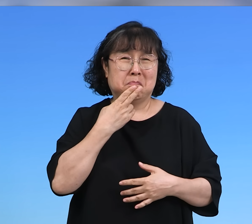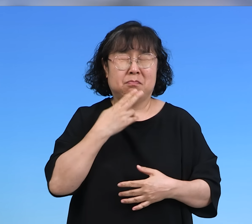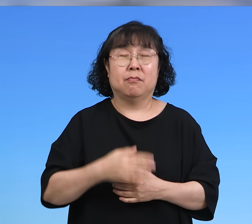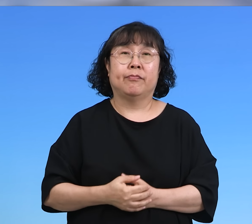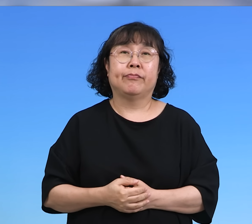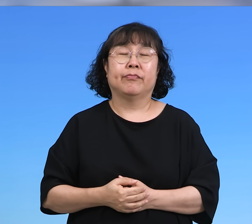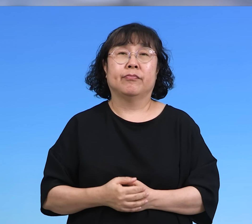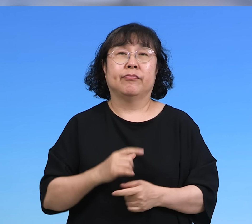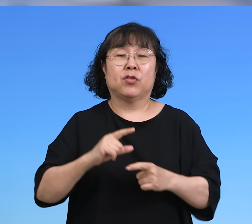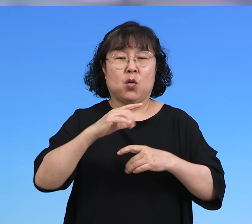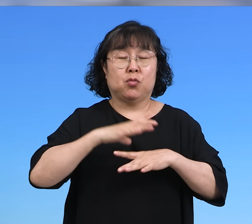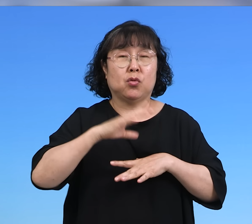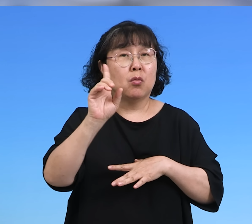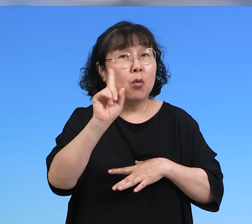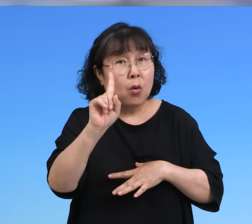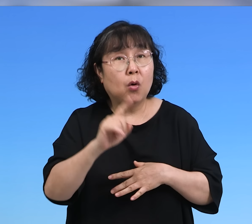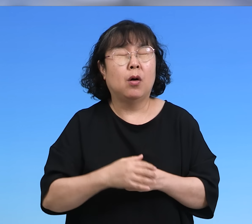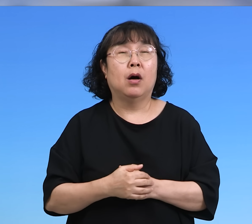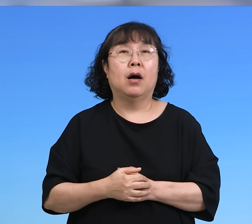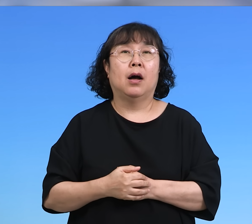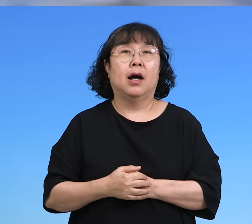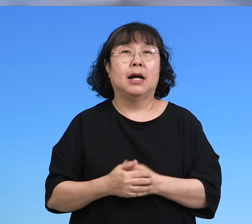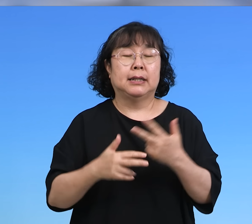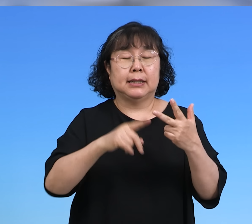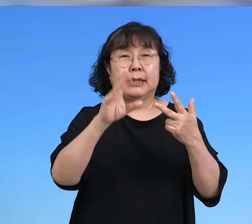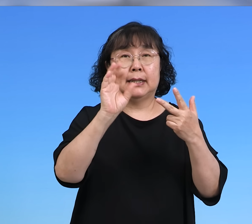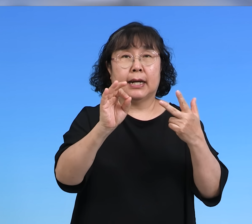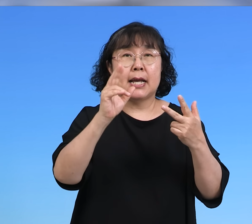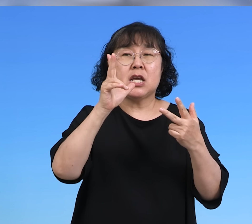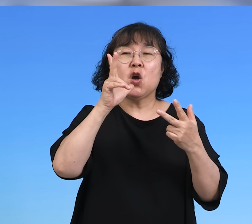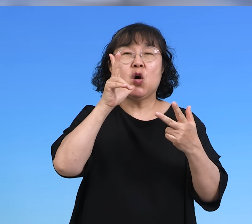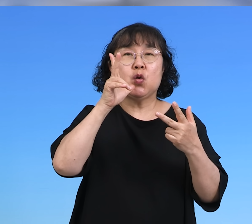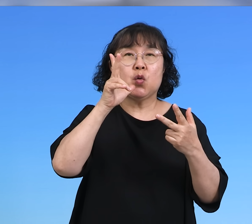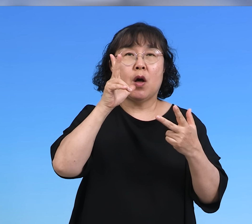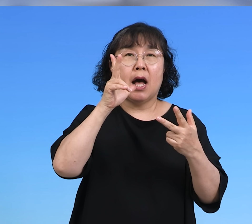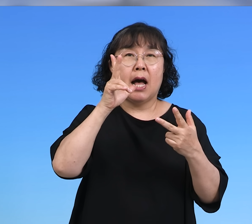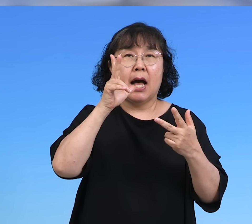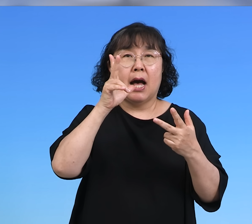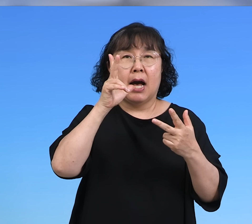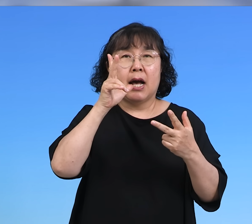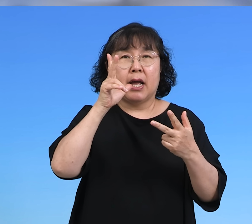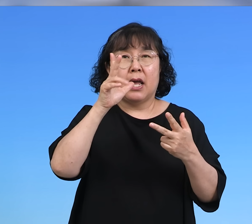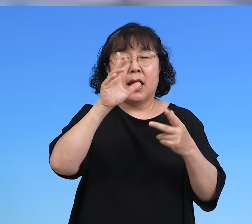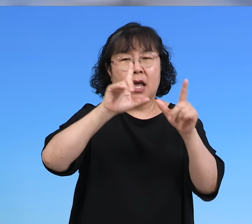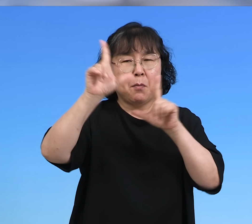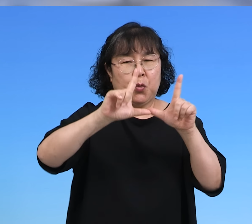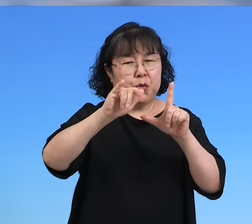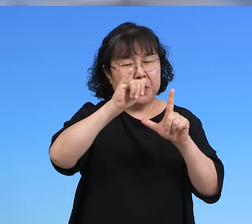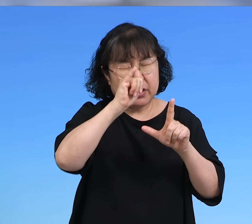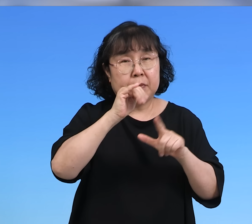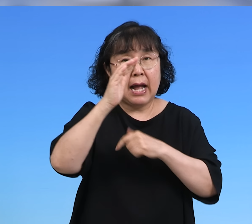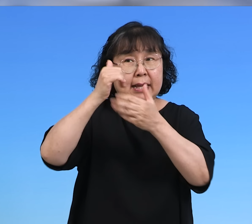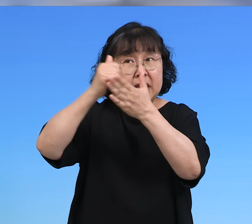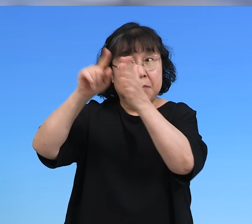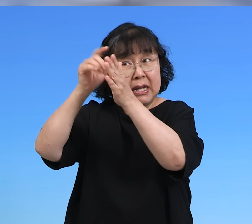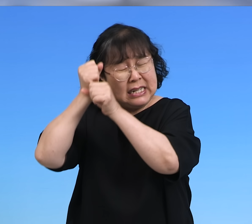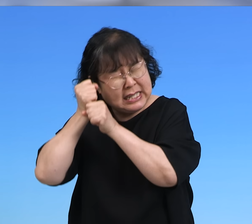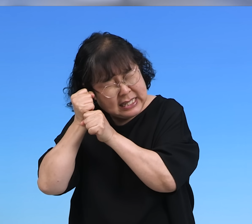나요. 더 무서운 게 뭔지 아십니까? 7장에 여호수아 증세가 있어요. 저한테 하나님